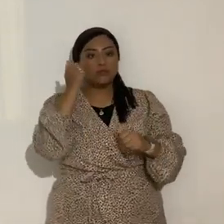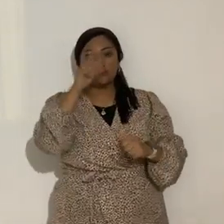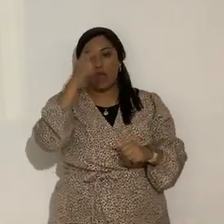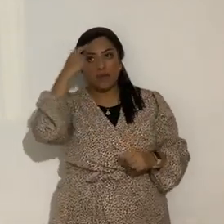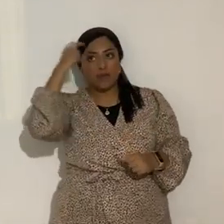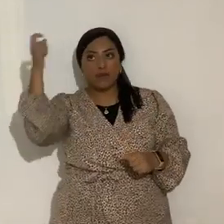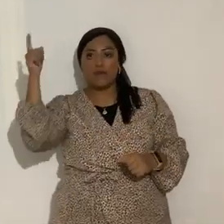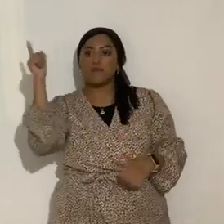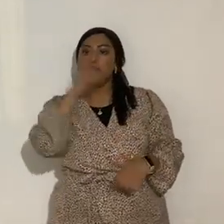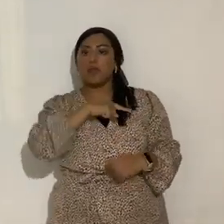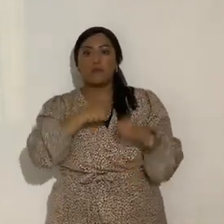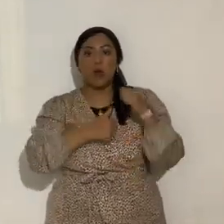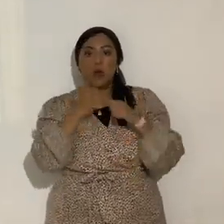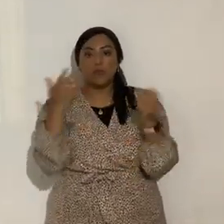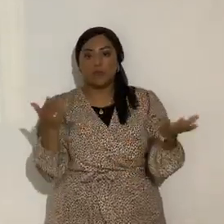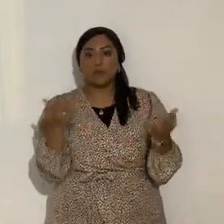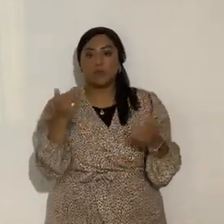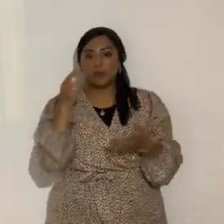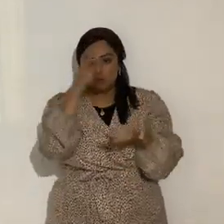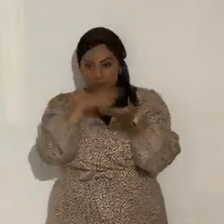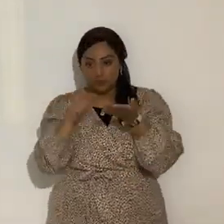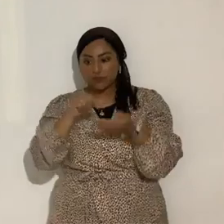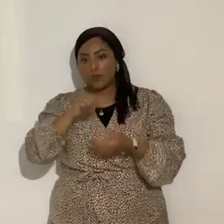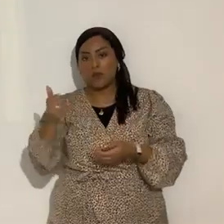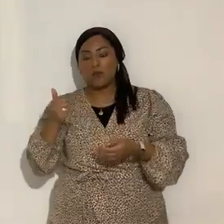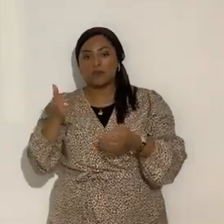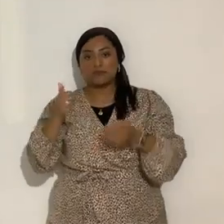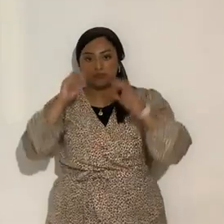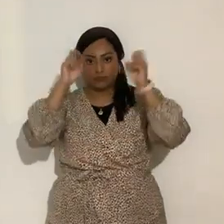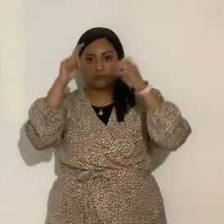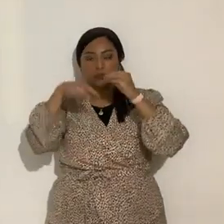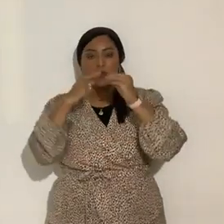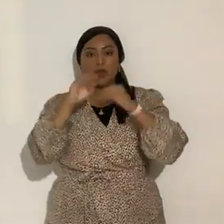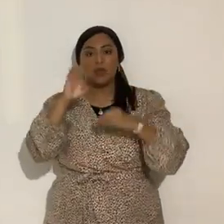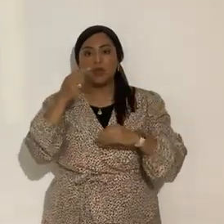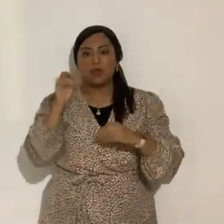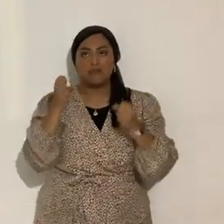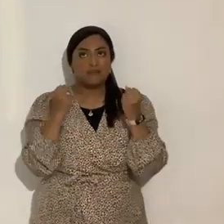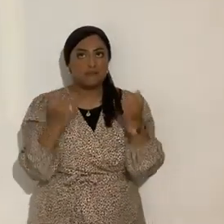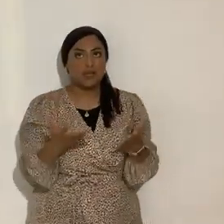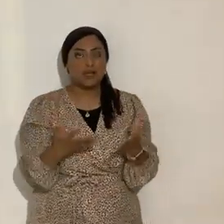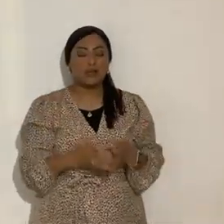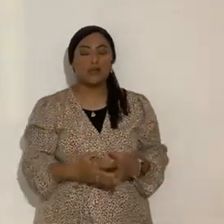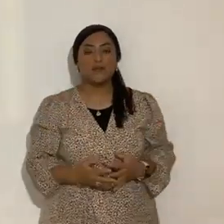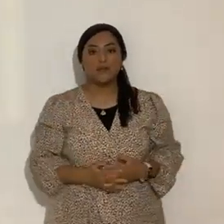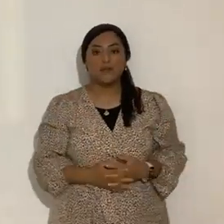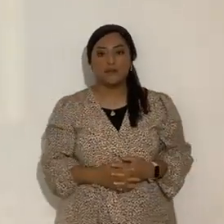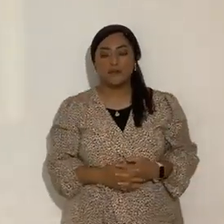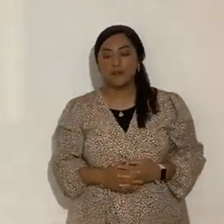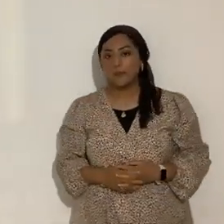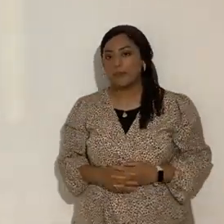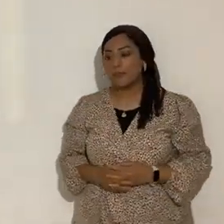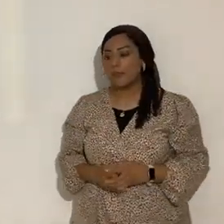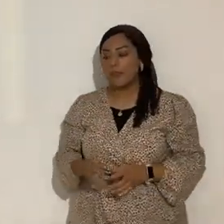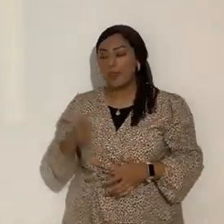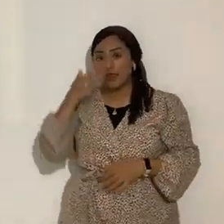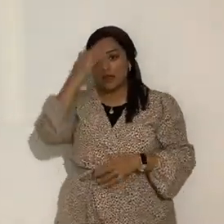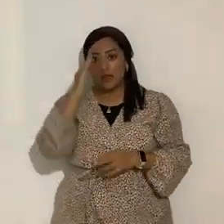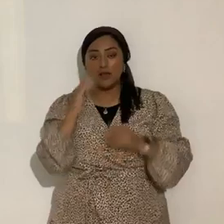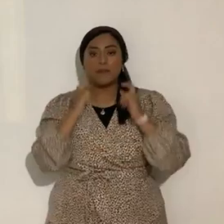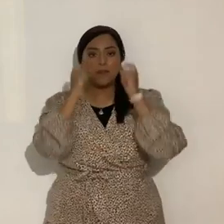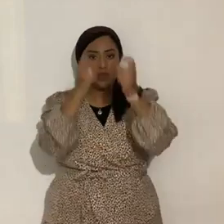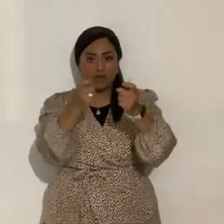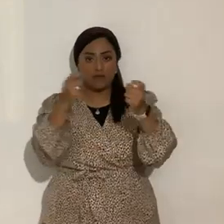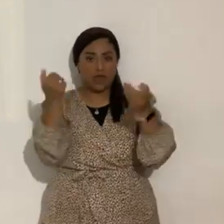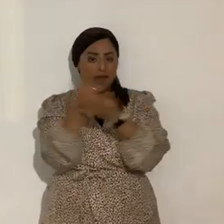siquiera existen. Si no revisa todos los temas del ego, son muchos, cientos ya. Ahora, Elohim te dio